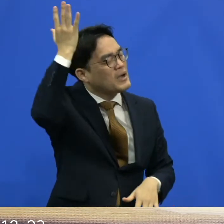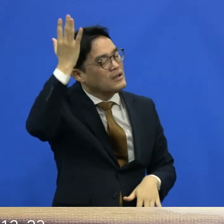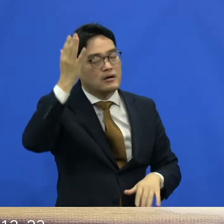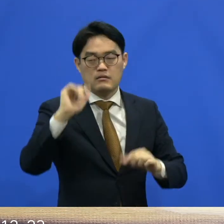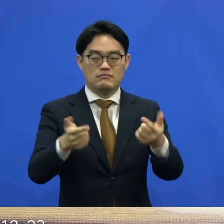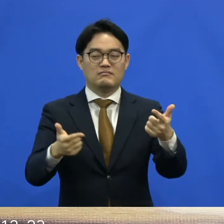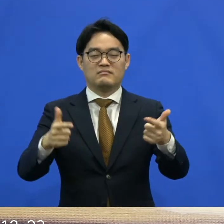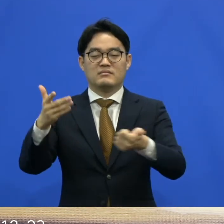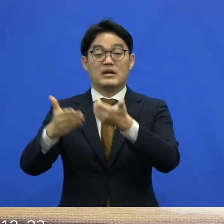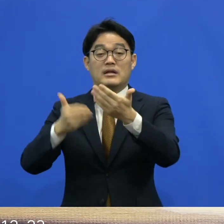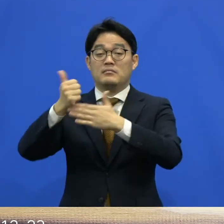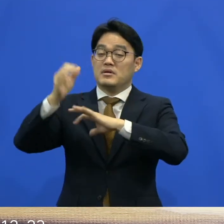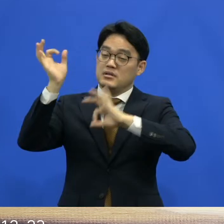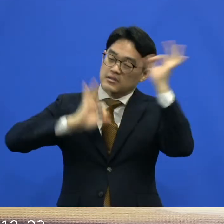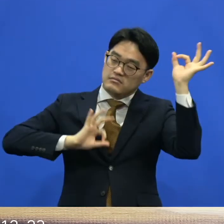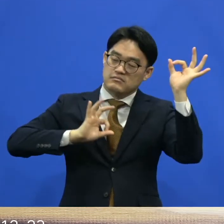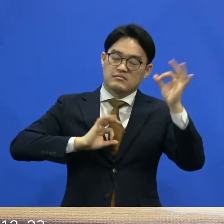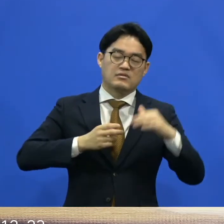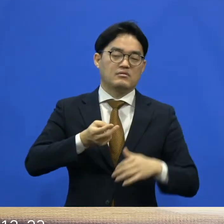하나님은 실수가 없으신 분이십니다.